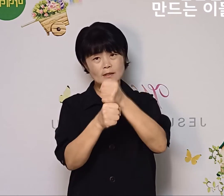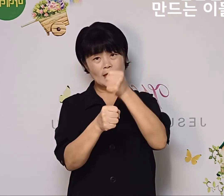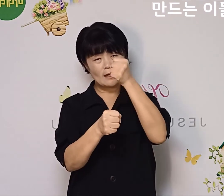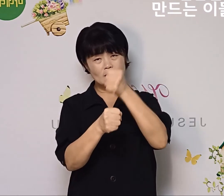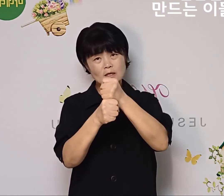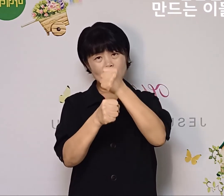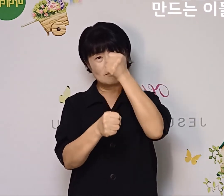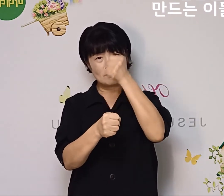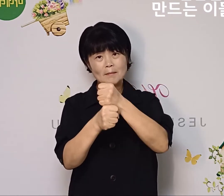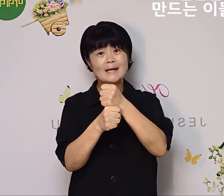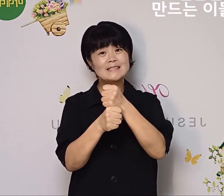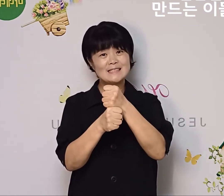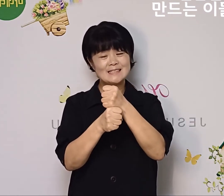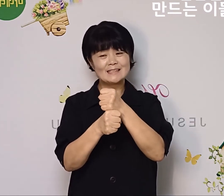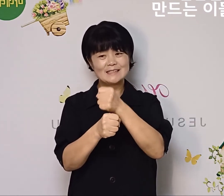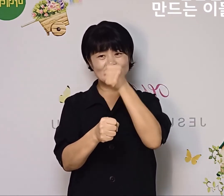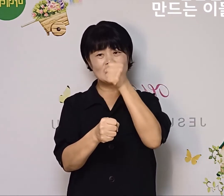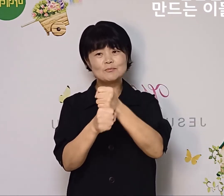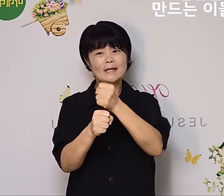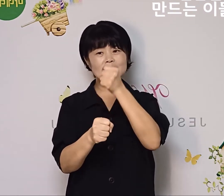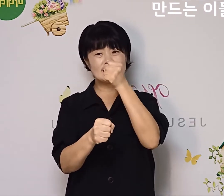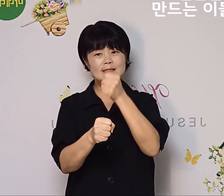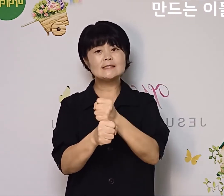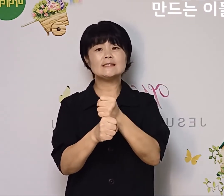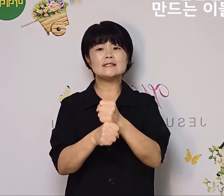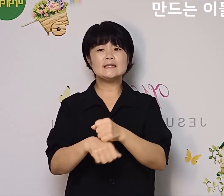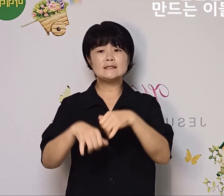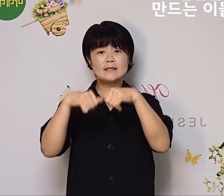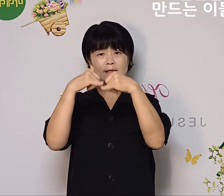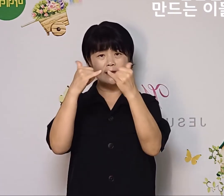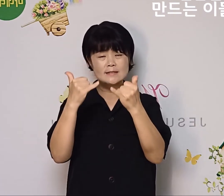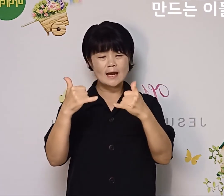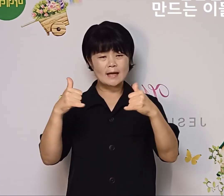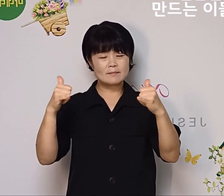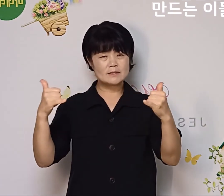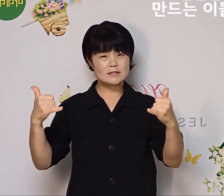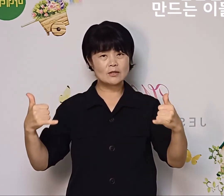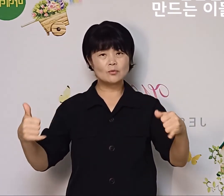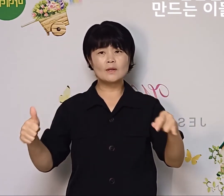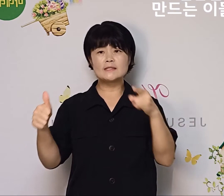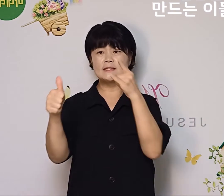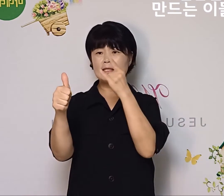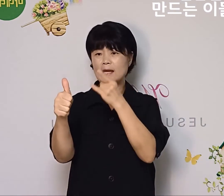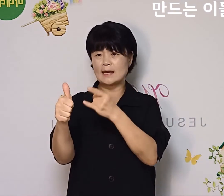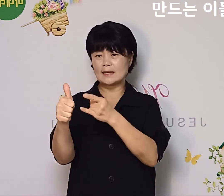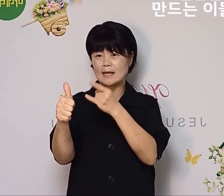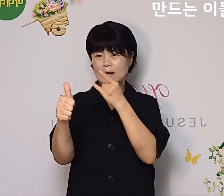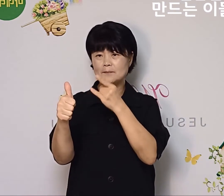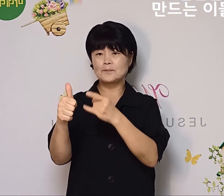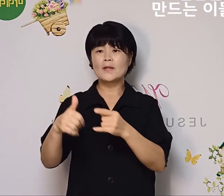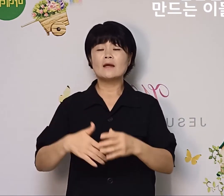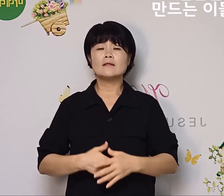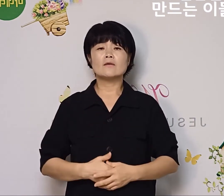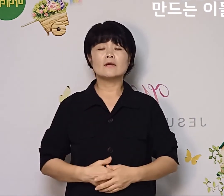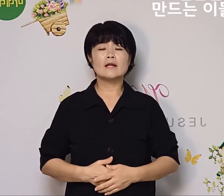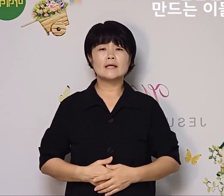이렇게 망치질하듯이 만드는 이들에게 사람들이죠. 똑같이 에게.